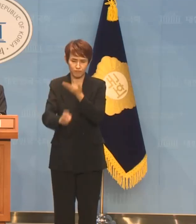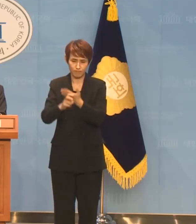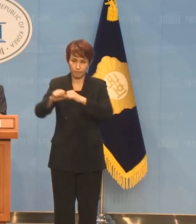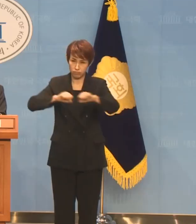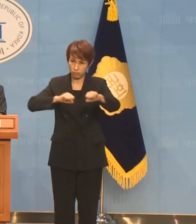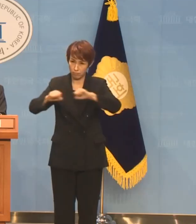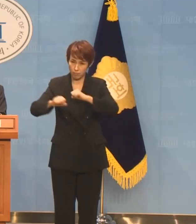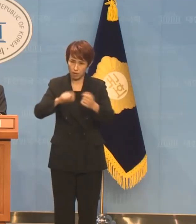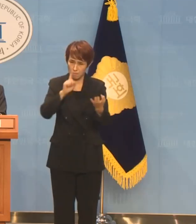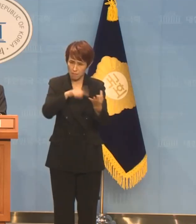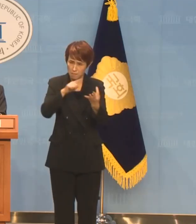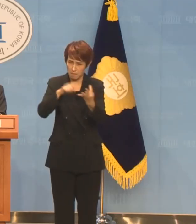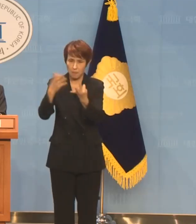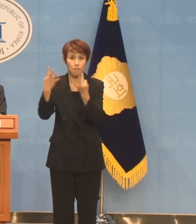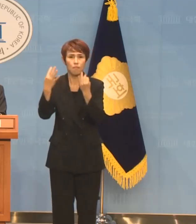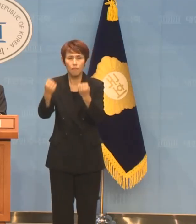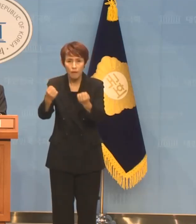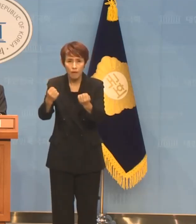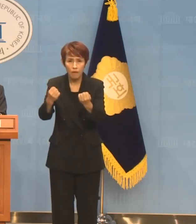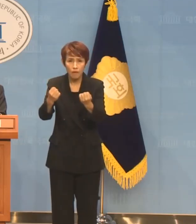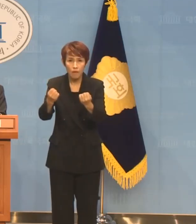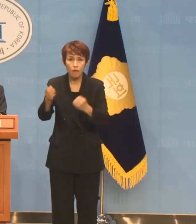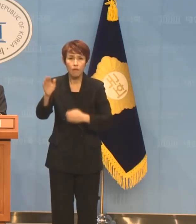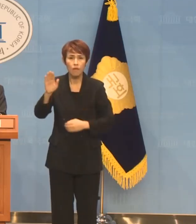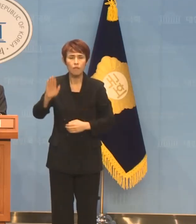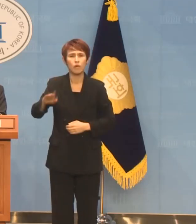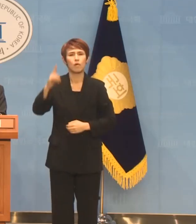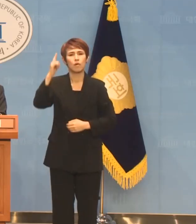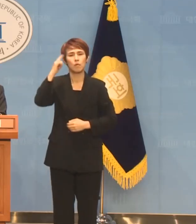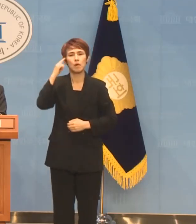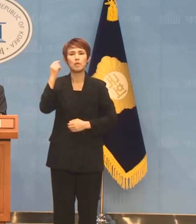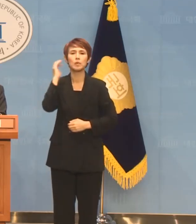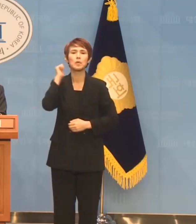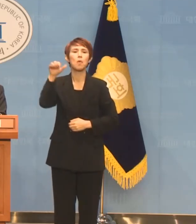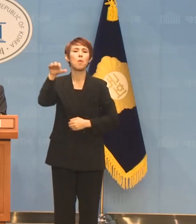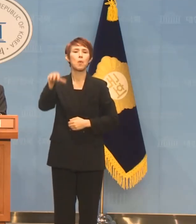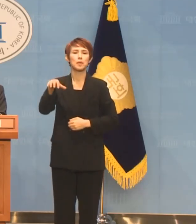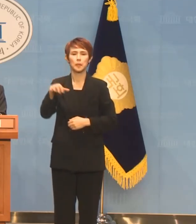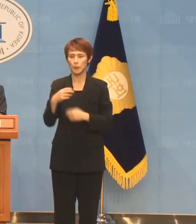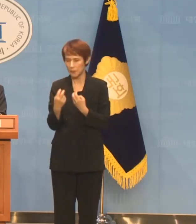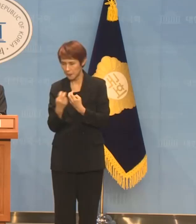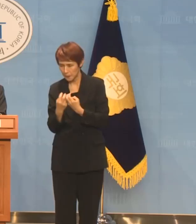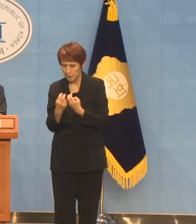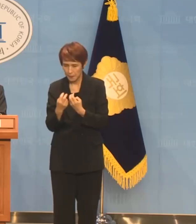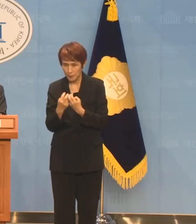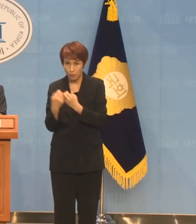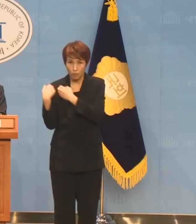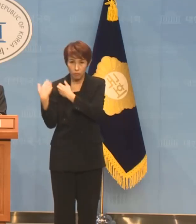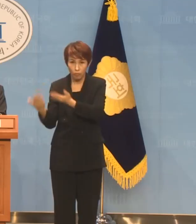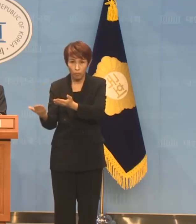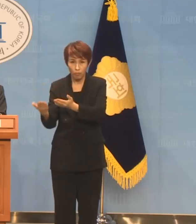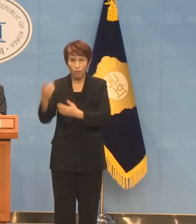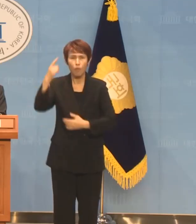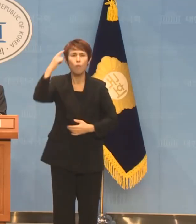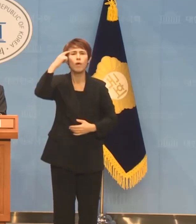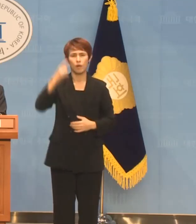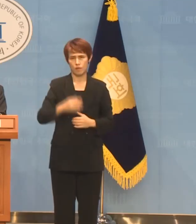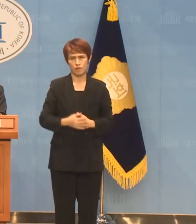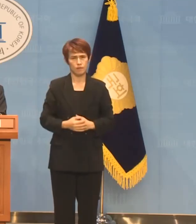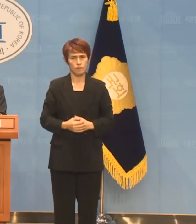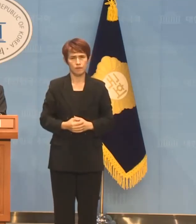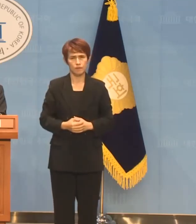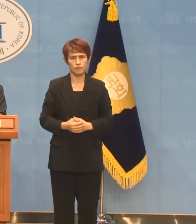행위들이 이렇게 차고 넘치는데 아직도 관저에서 자신의 뒤를 살피도록 내버려 두는 것이 말이 됩니까?